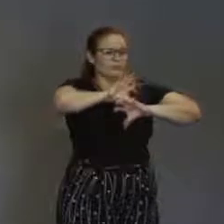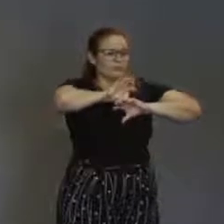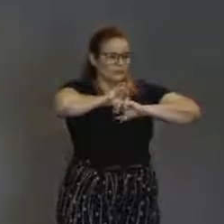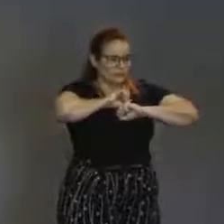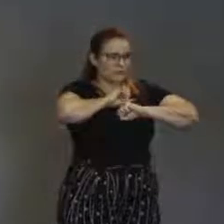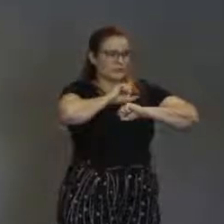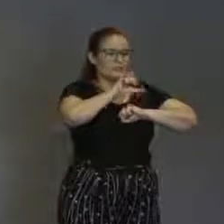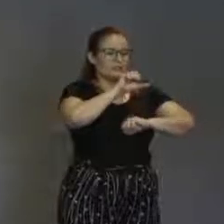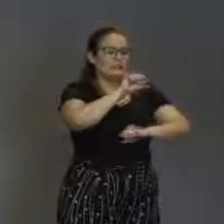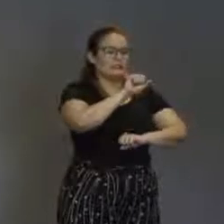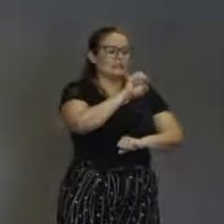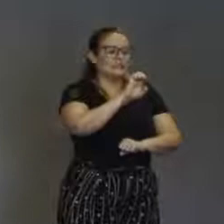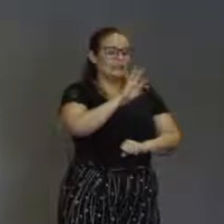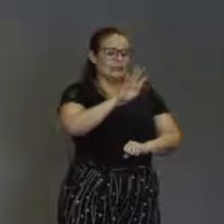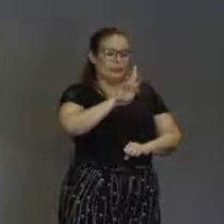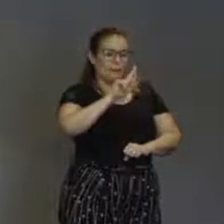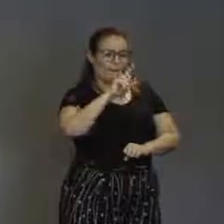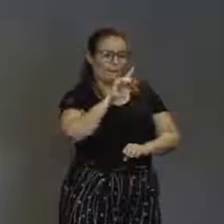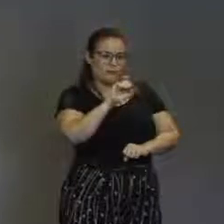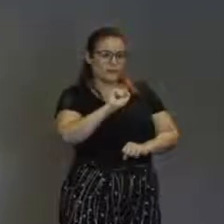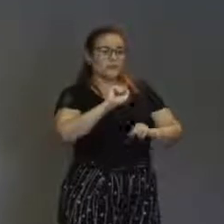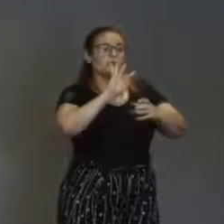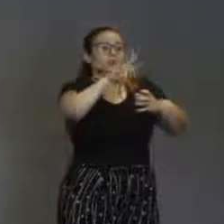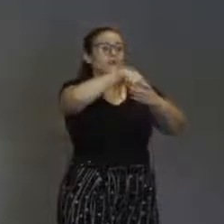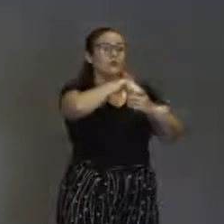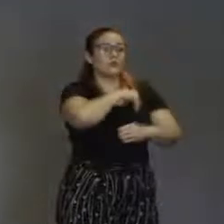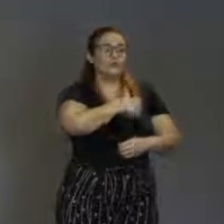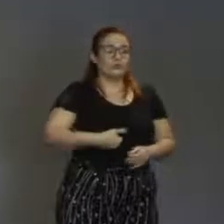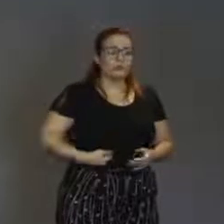governo. Isso é inovador. Aliás, né, nós